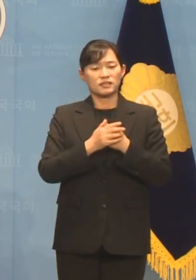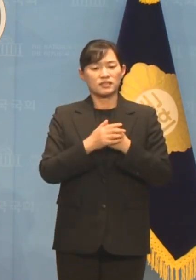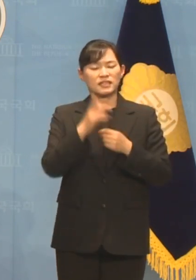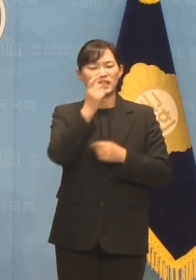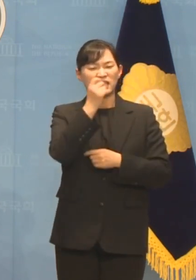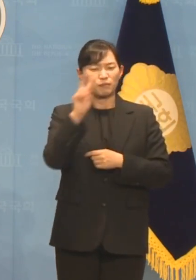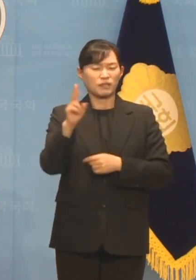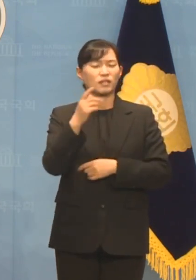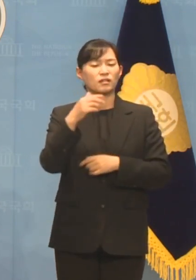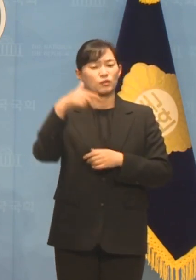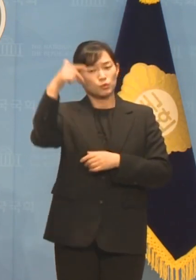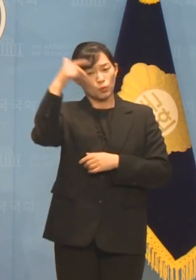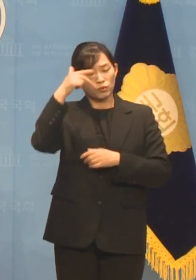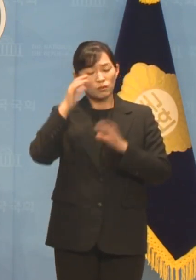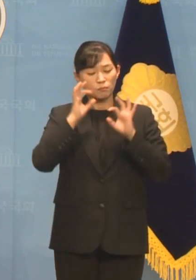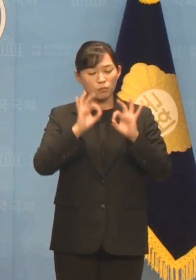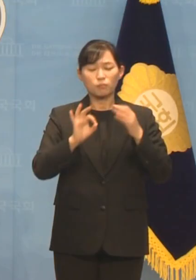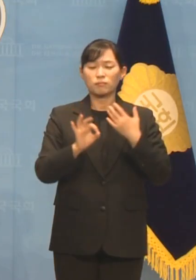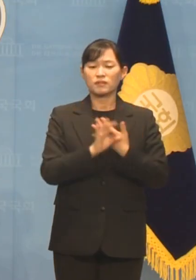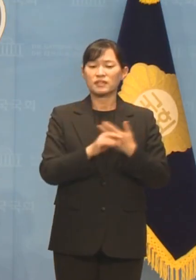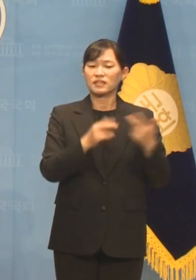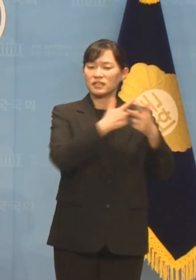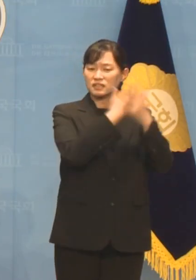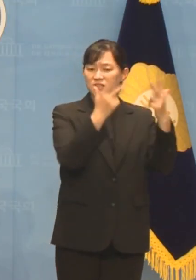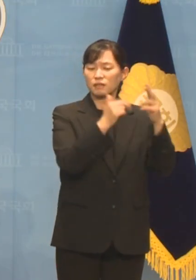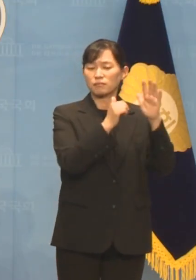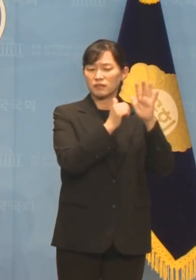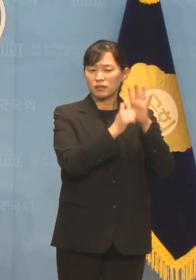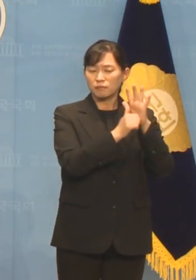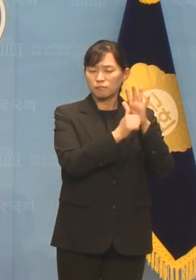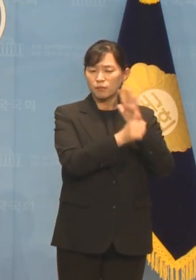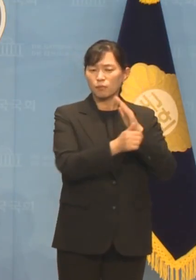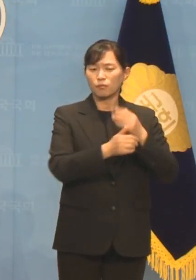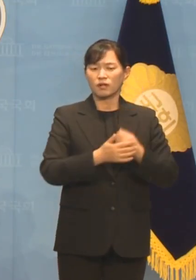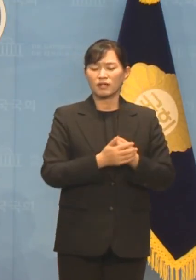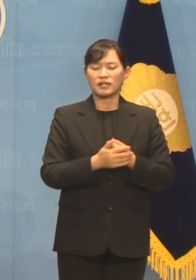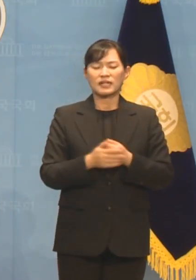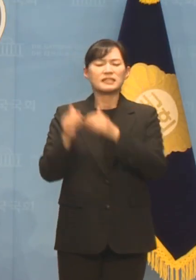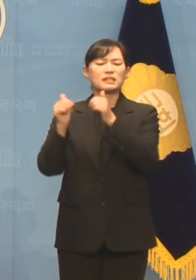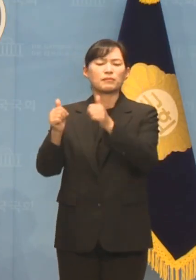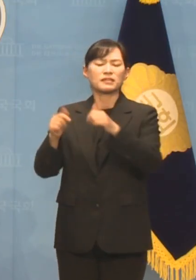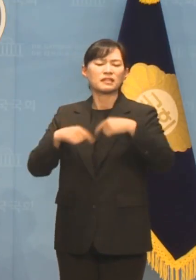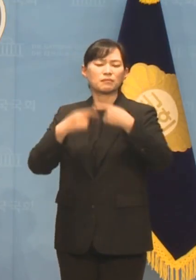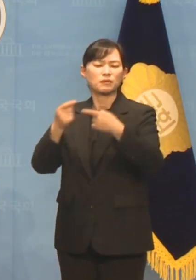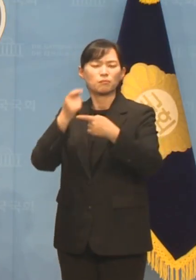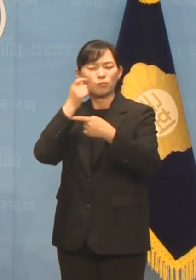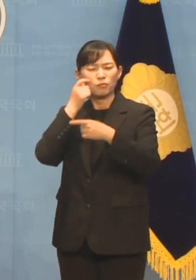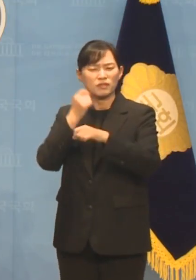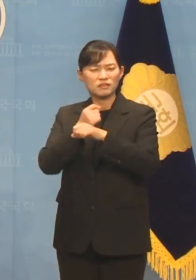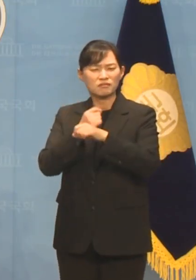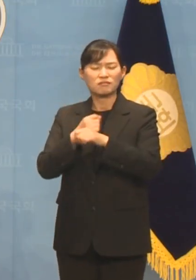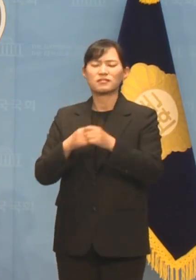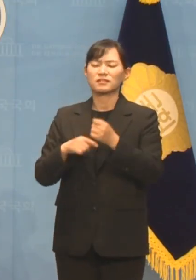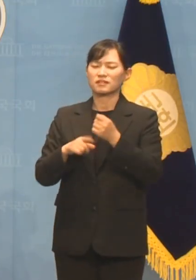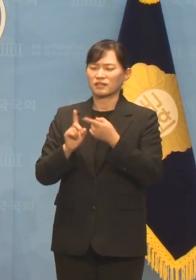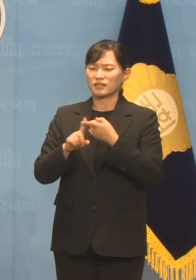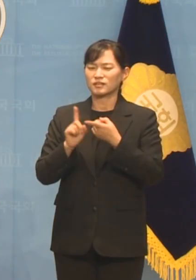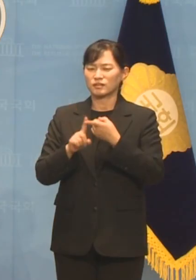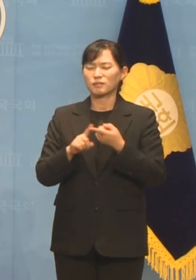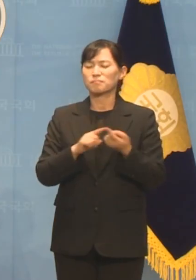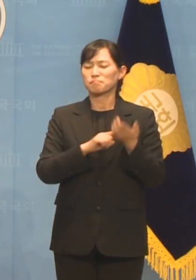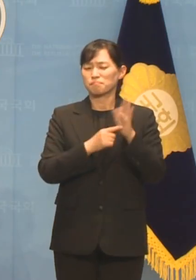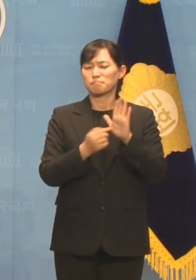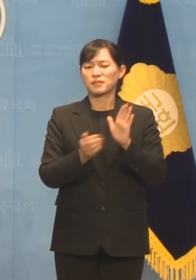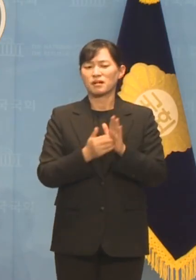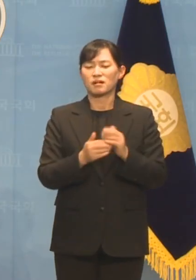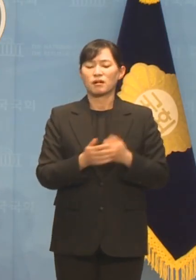신통방통에서는 진행자가 이재명 대표가 재판 증인으로 불출석한 것에 대해 주관적인 의견 표현을 하였습니다. 이는